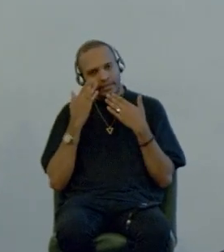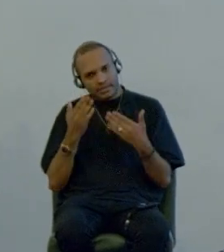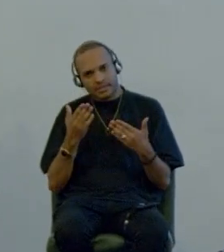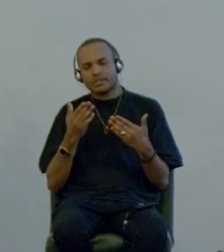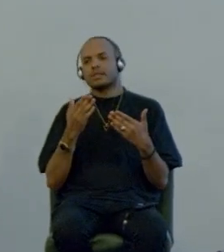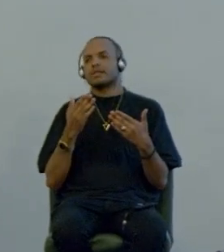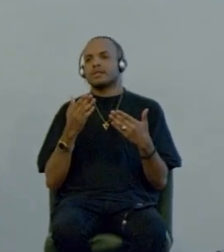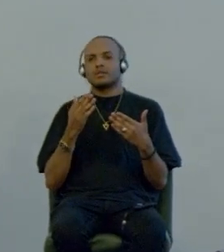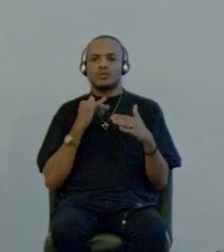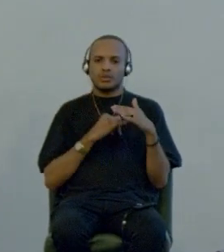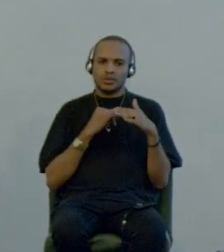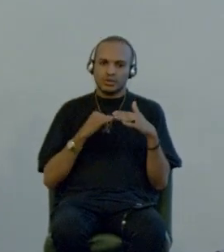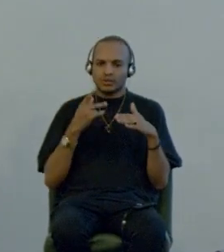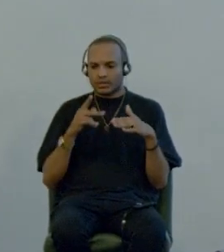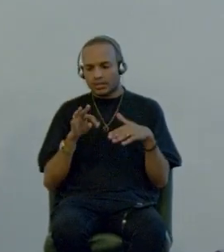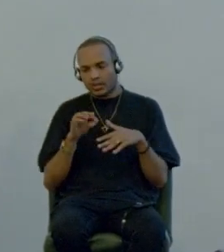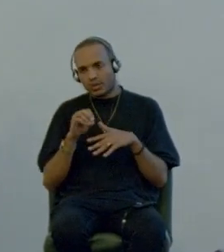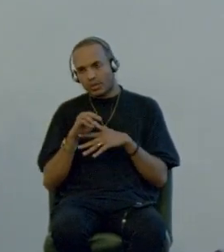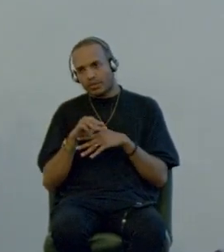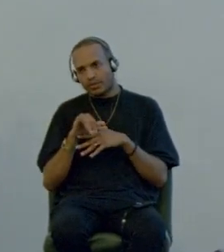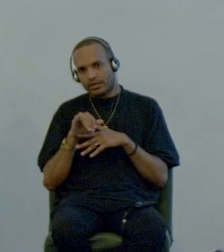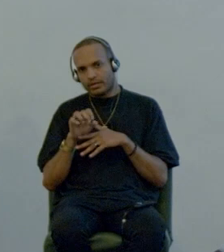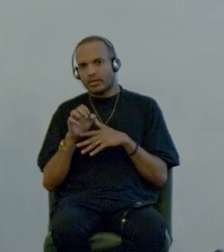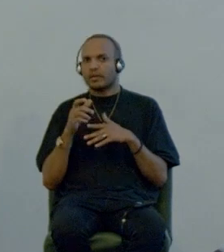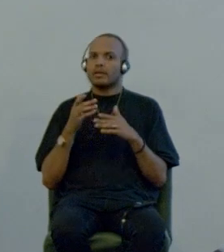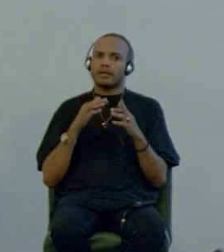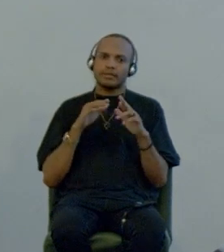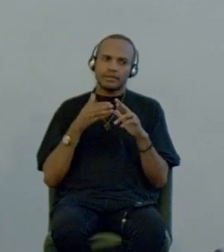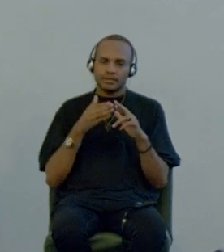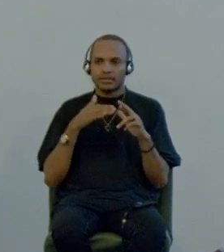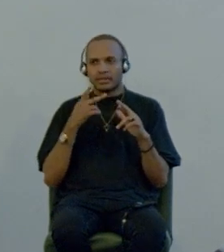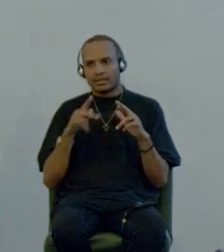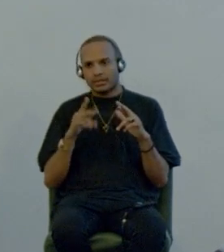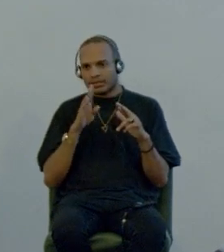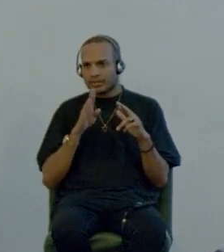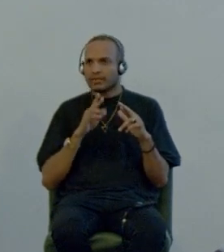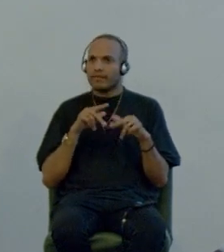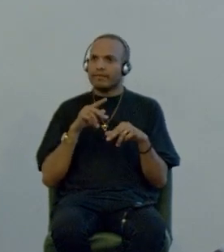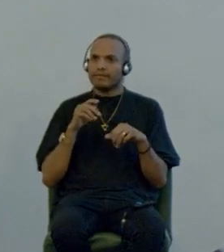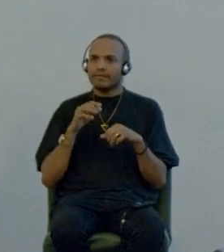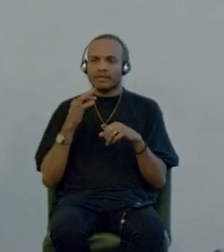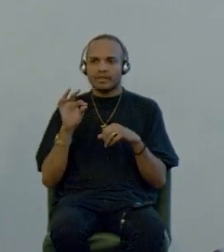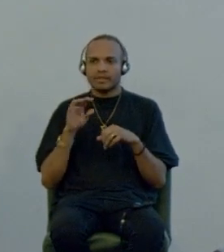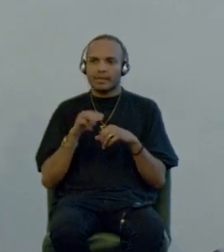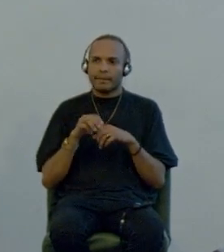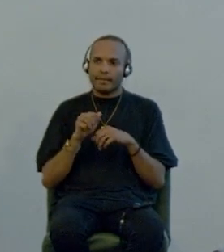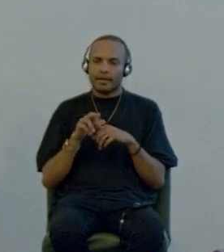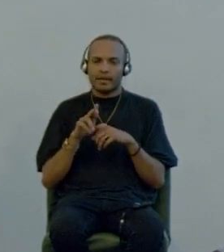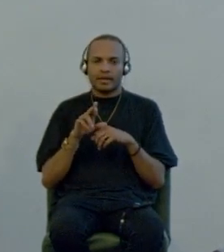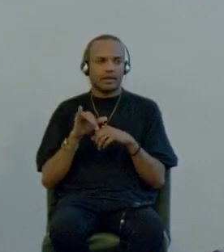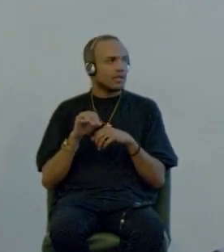Tomi Otake et également l'ambassade de France, Marion, qui a fait une tournée, qui a organisé une tournée incroyable